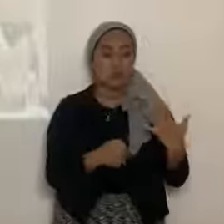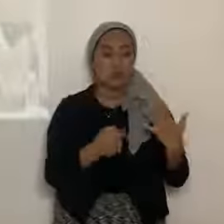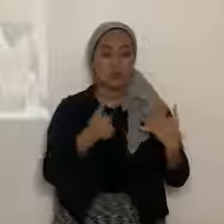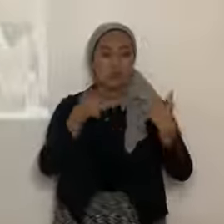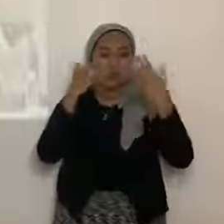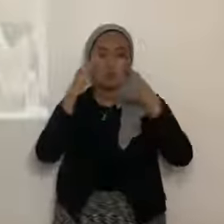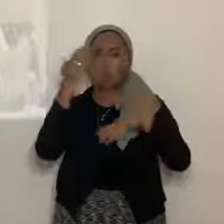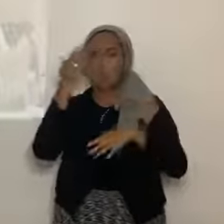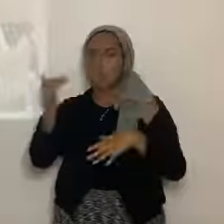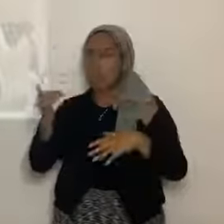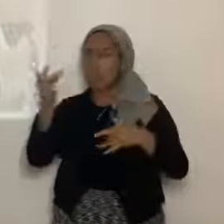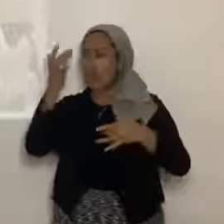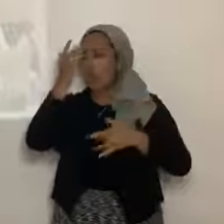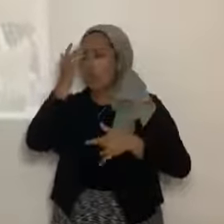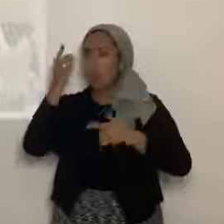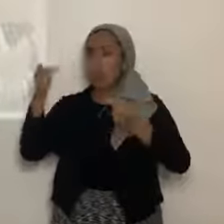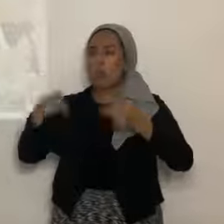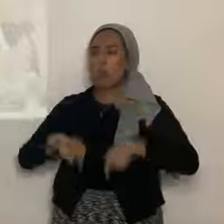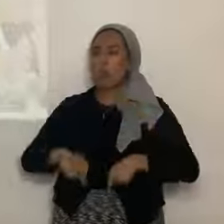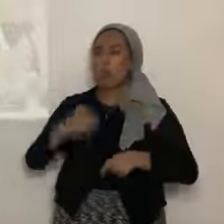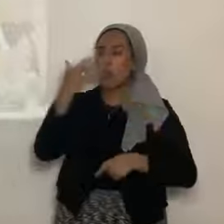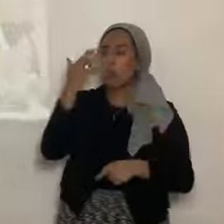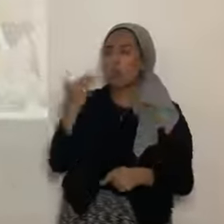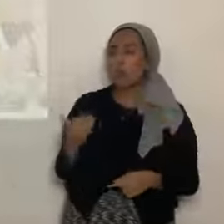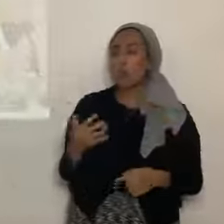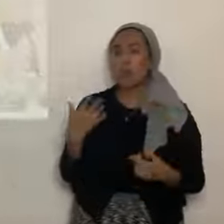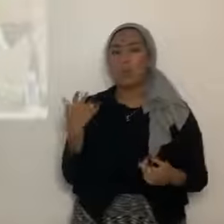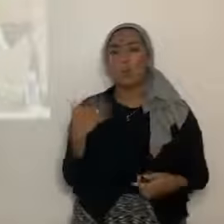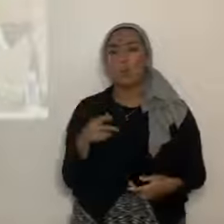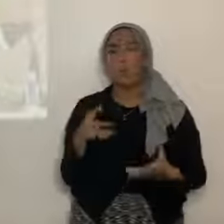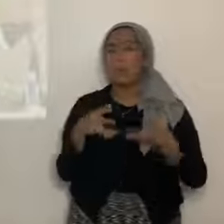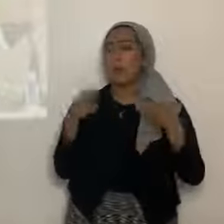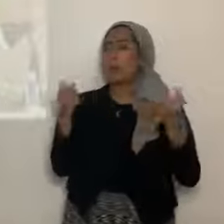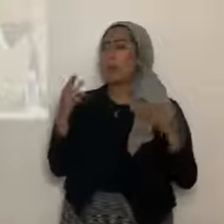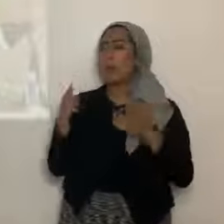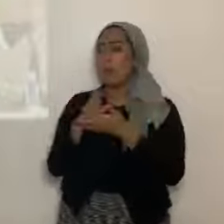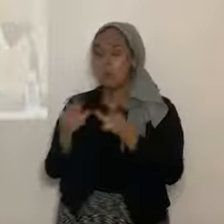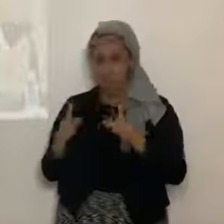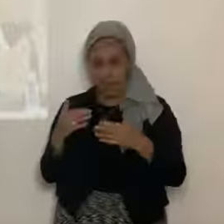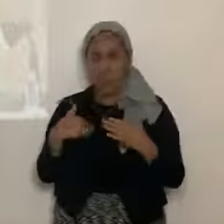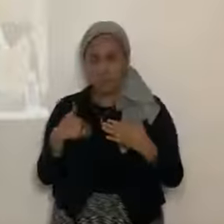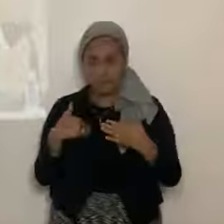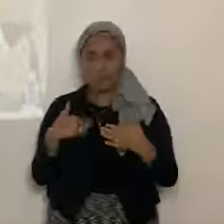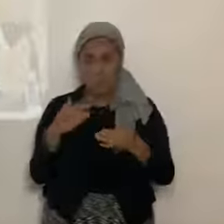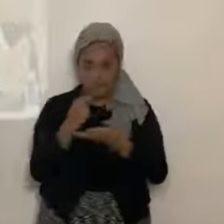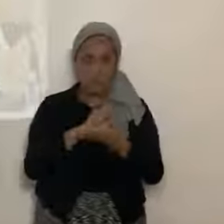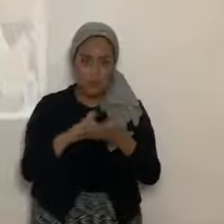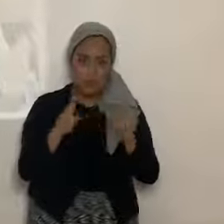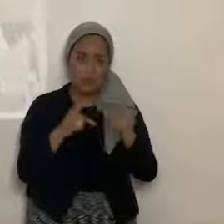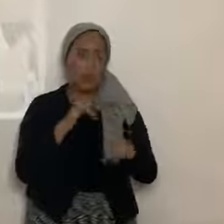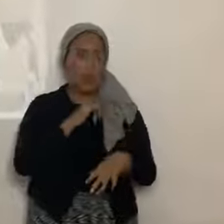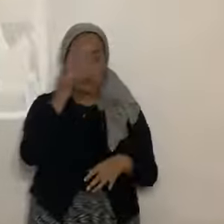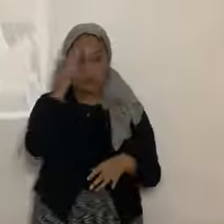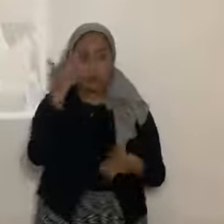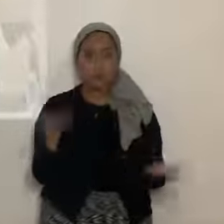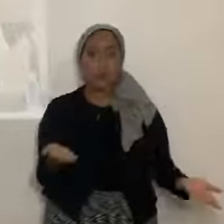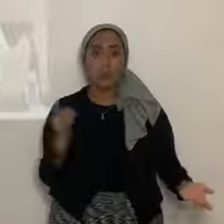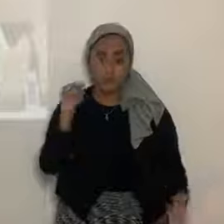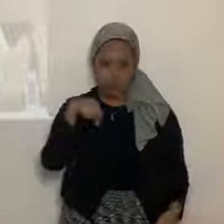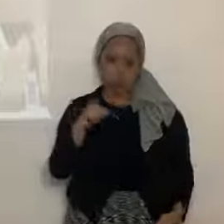vino esto. Ah, qué, cuántos santos. Y sí los hay. Sí hay santos, yo lo sé. Sí, sí hay santos y